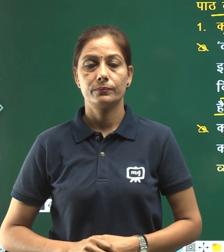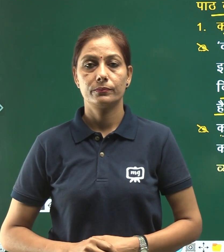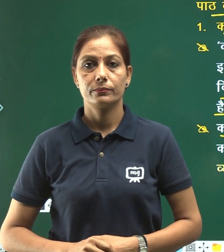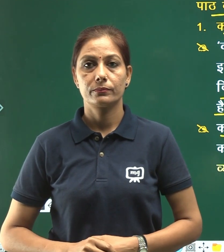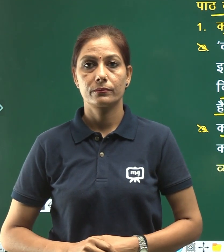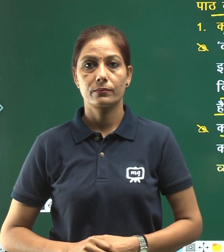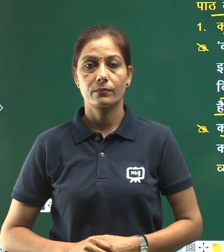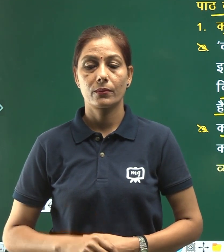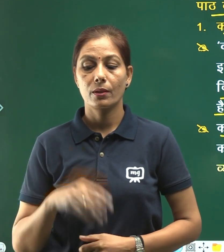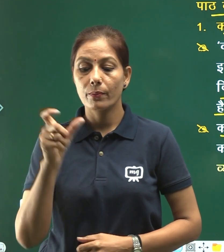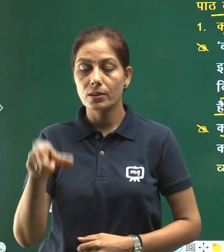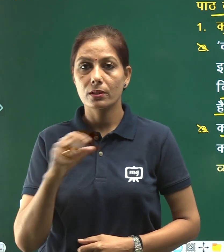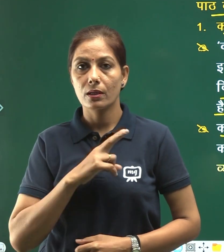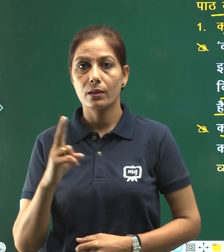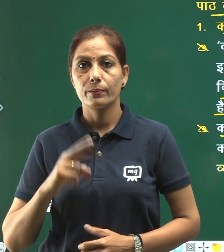कवि कुंवर नारायण ने